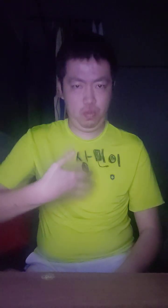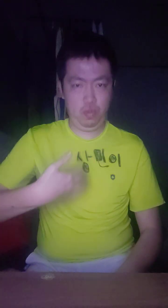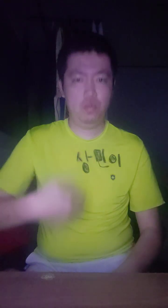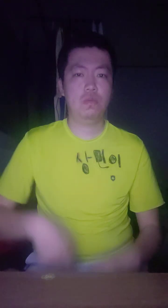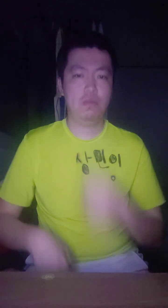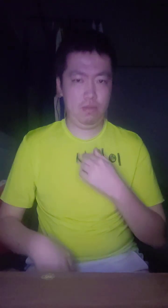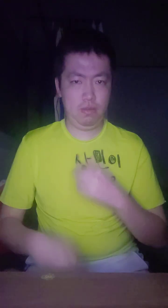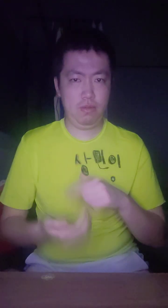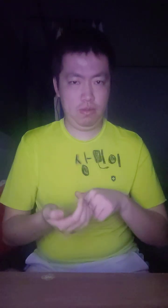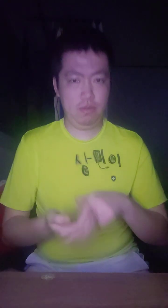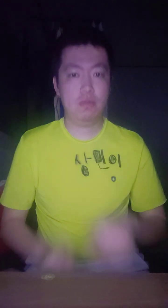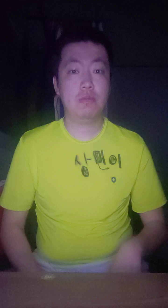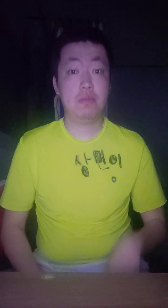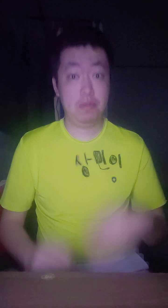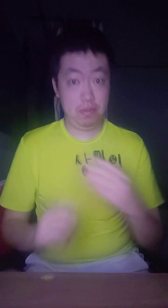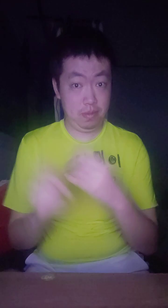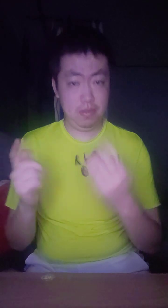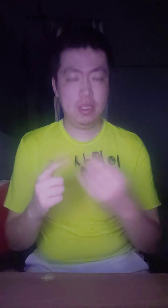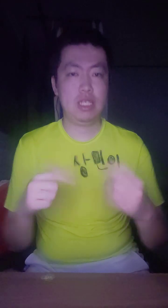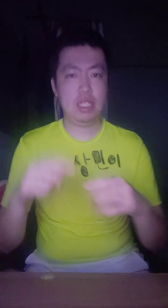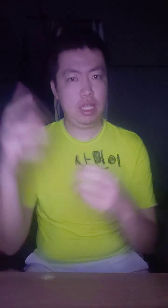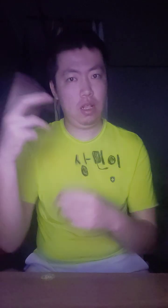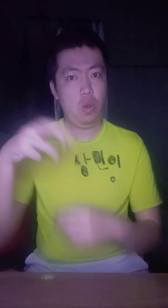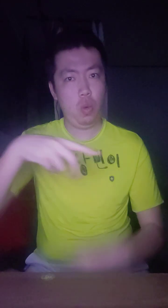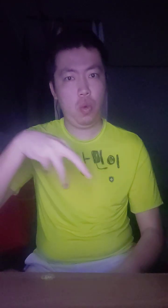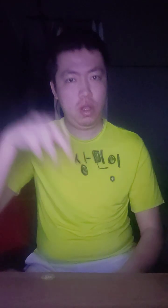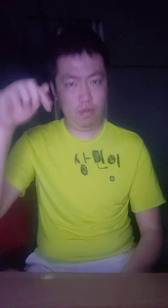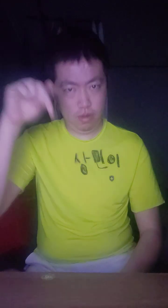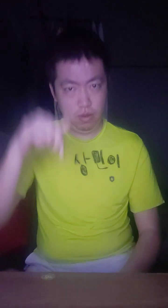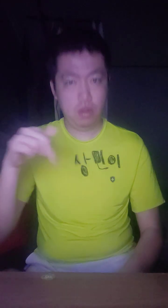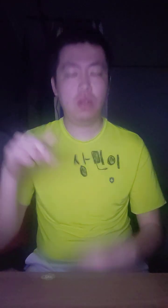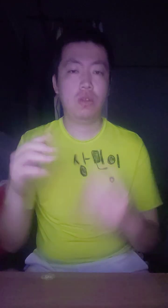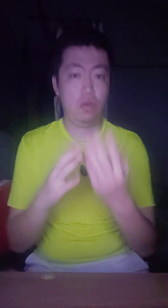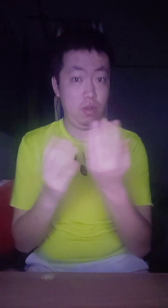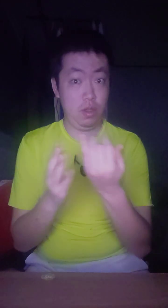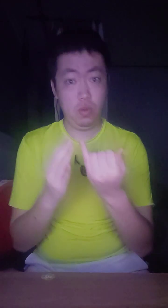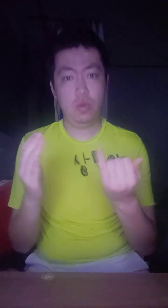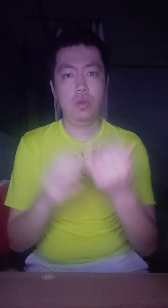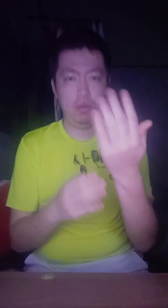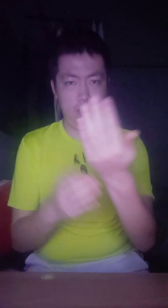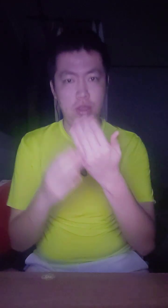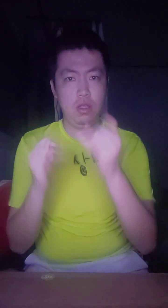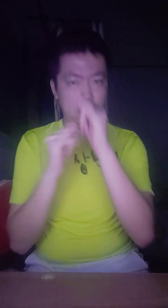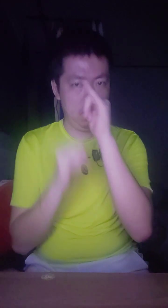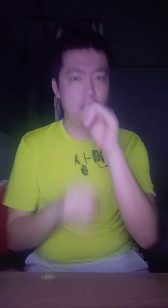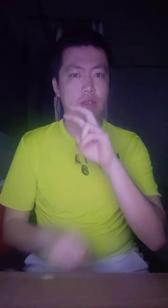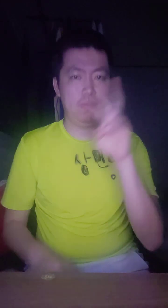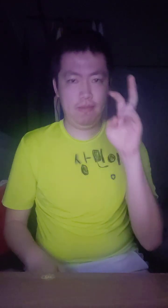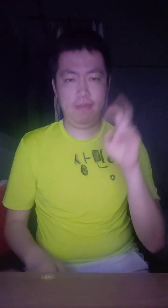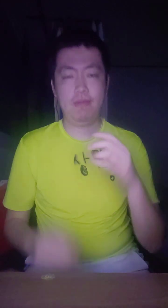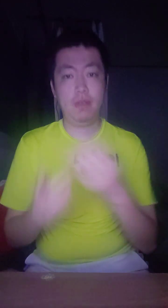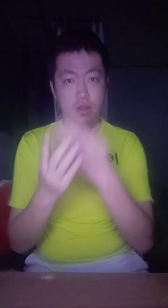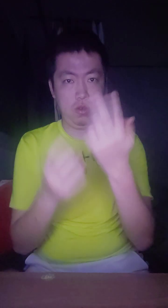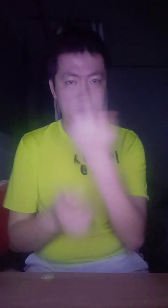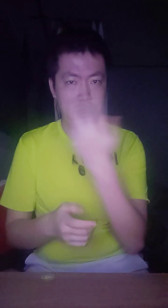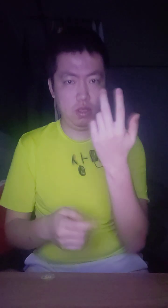보시길 바라겠습니다. 또 저희 SBS 앱을 다운로드 하시면 속보 알림도 받아보실 수 있습니다. 항상 저희